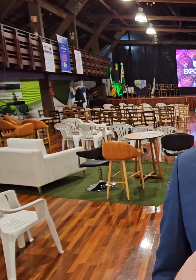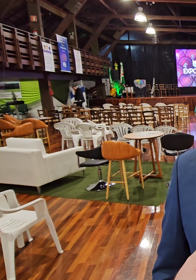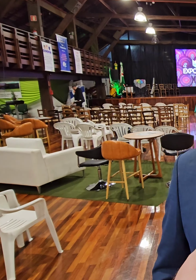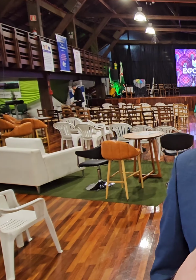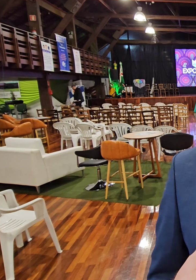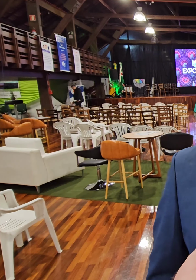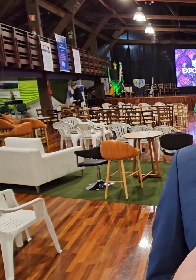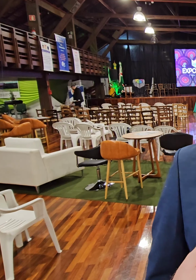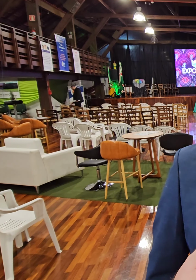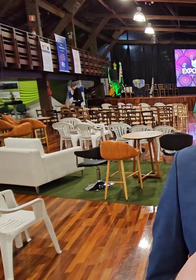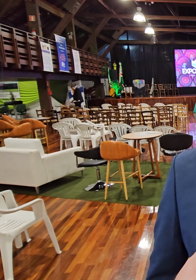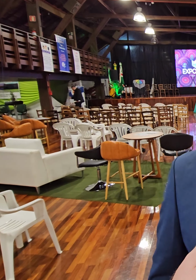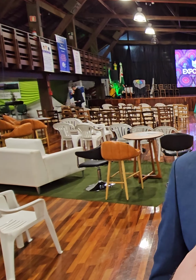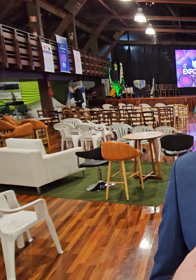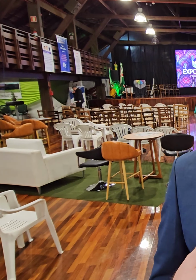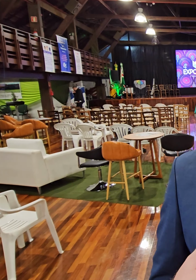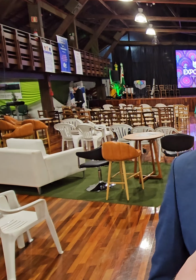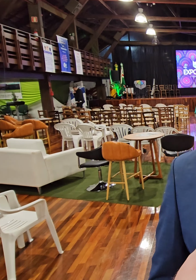humano, para não mexer em cadáver,